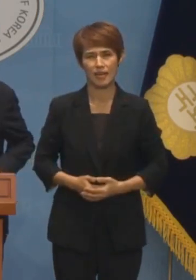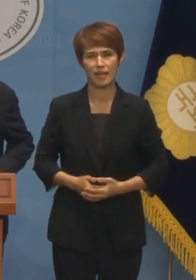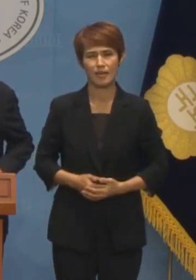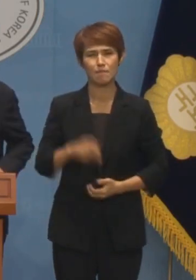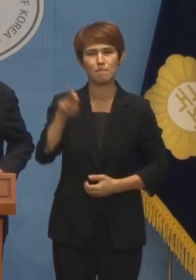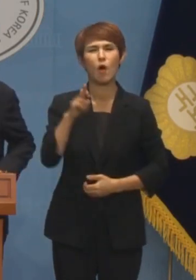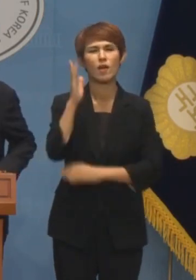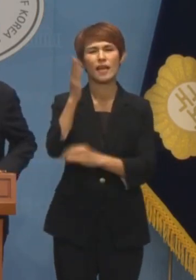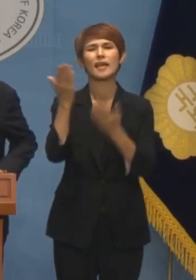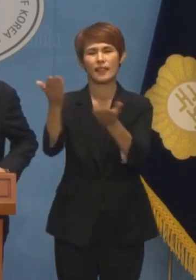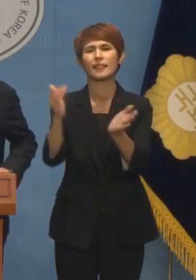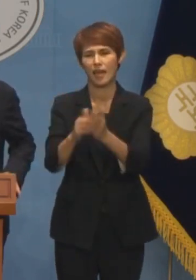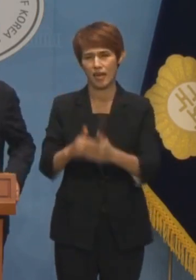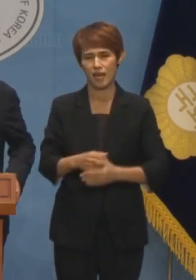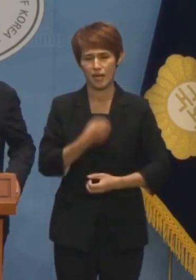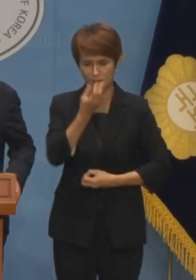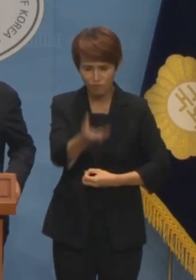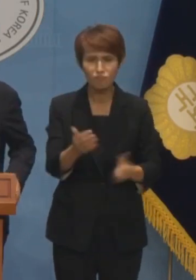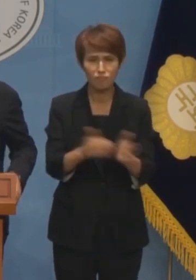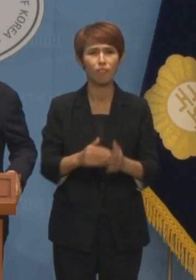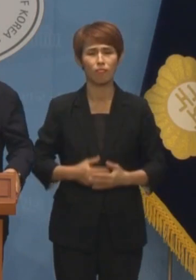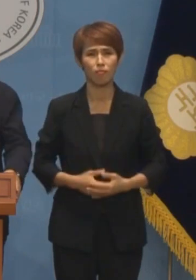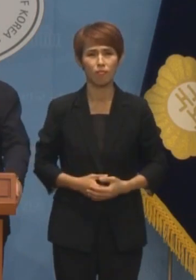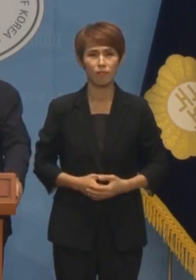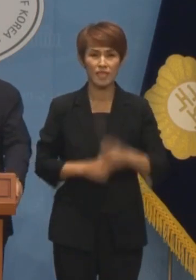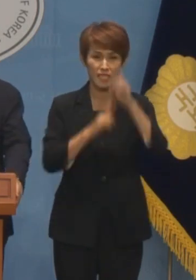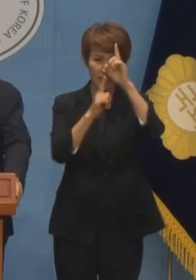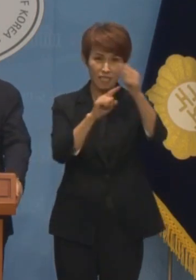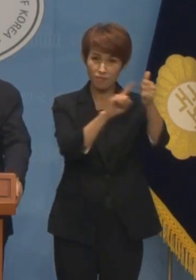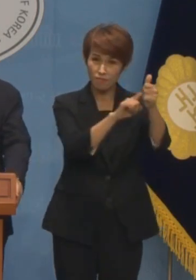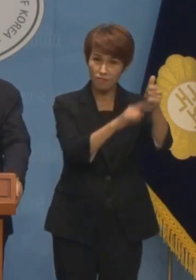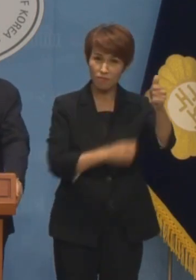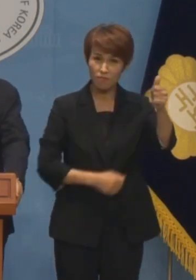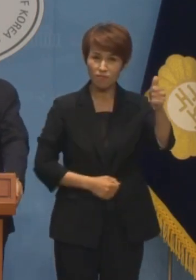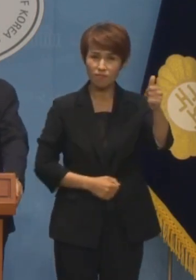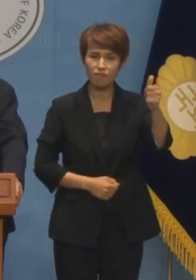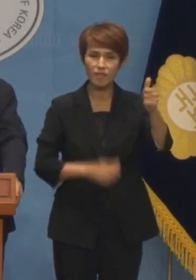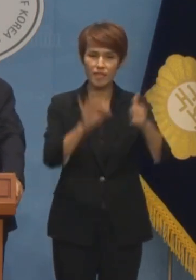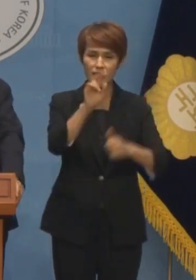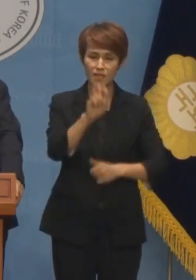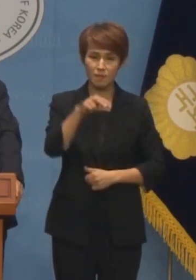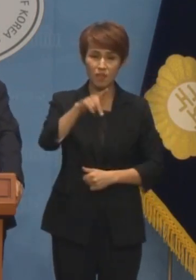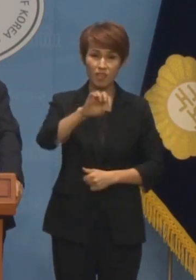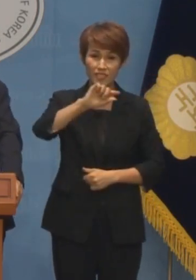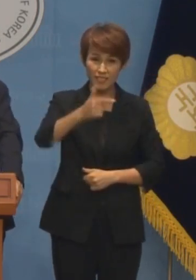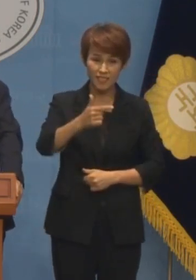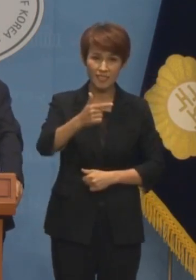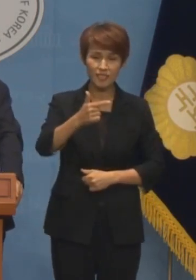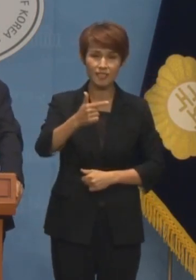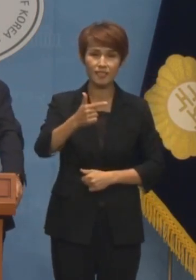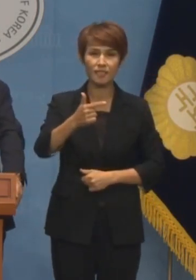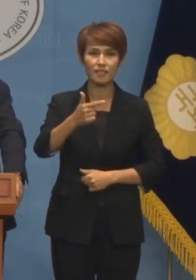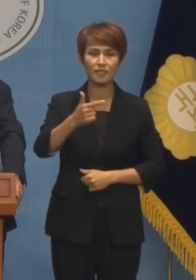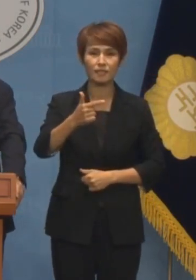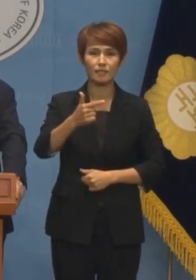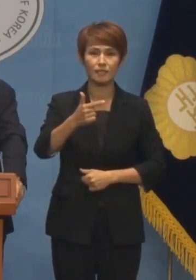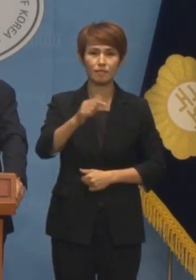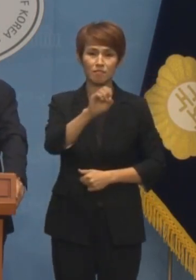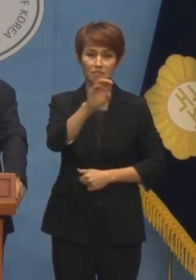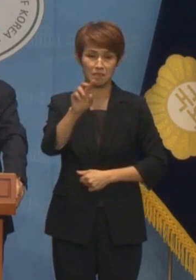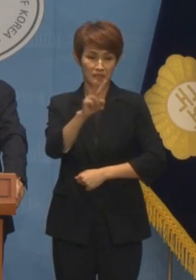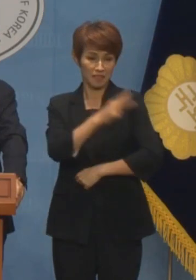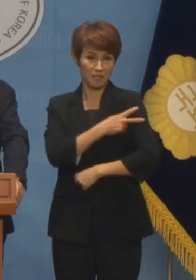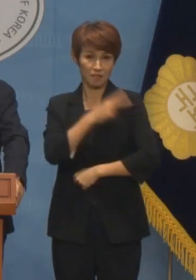진술했습니다. 사실 이종호는 임성근 전 사단장하고 만난 적이